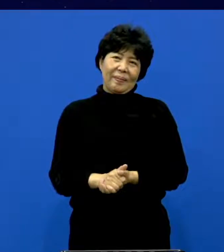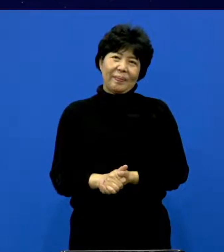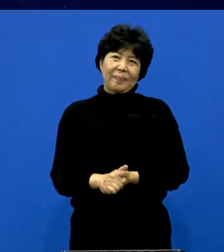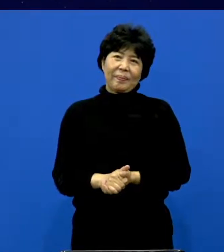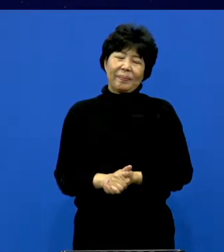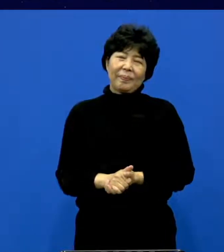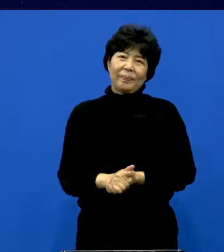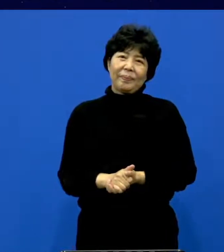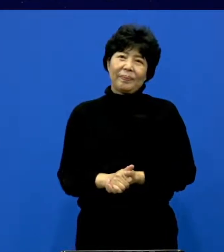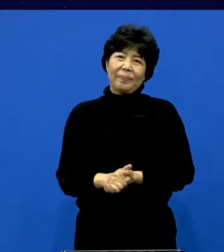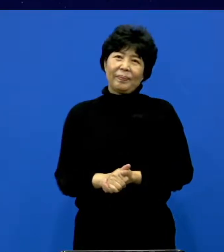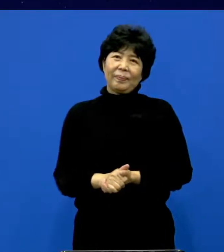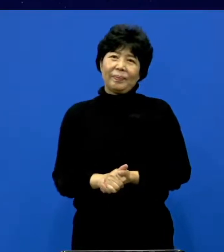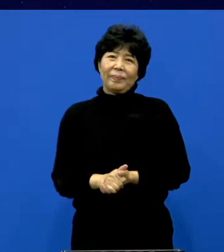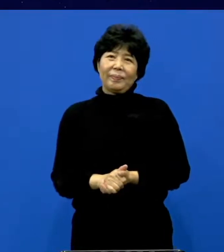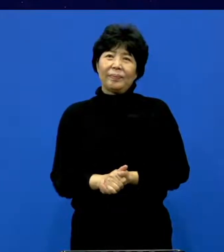것입니다.